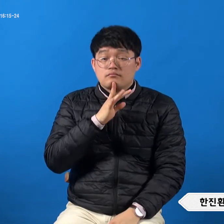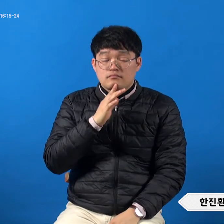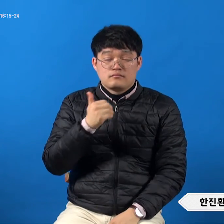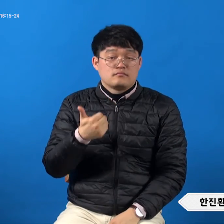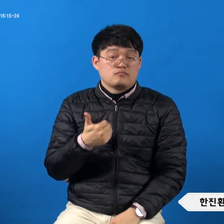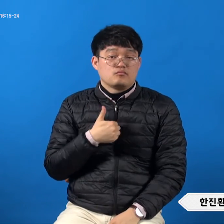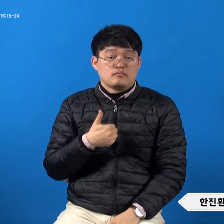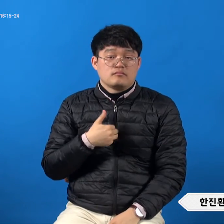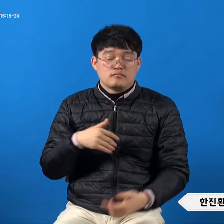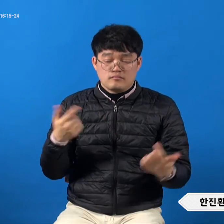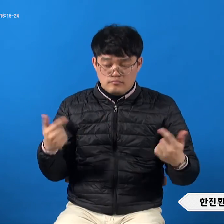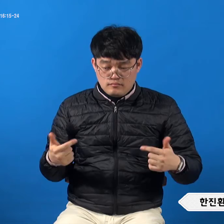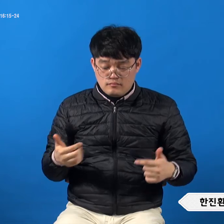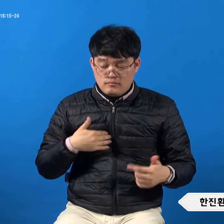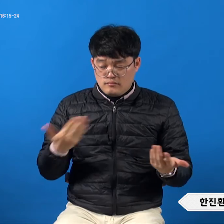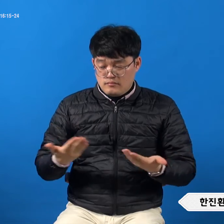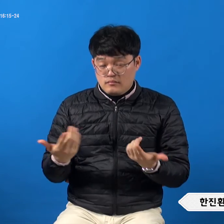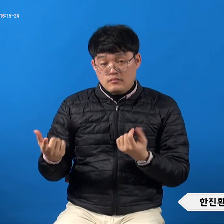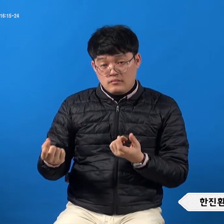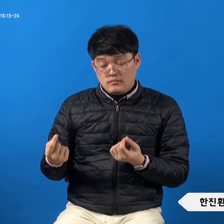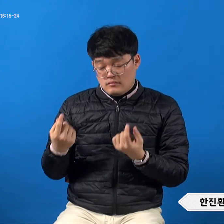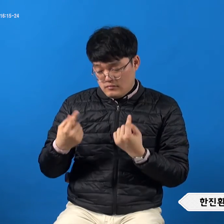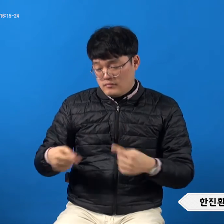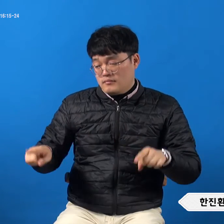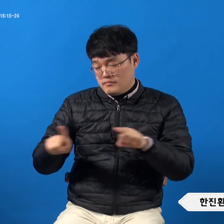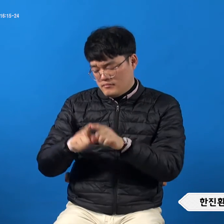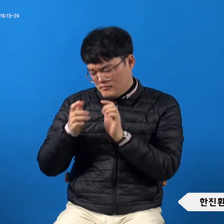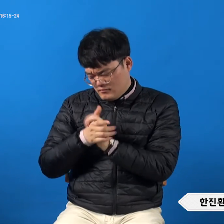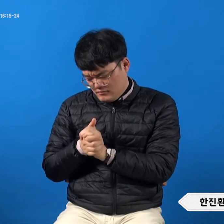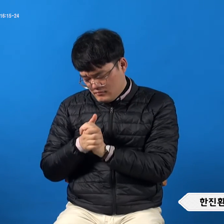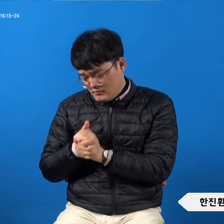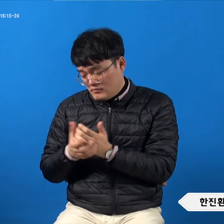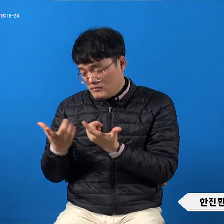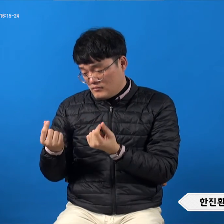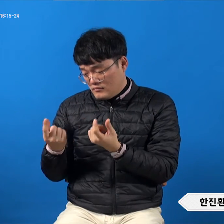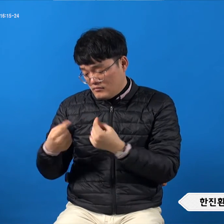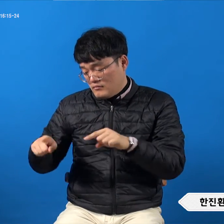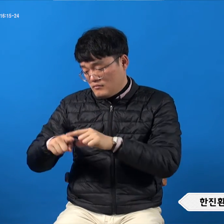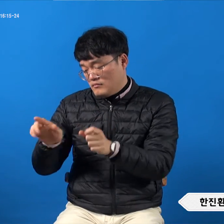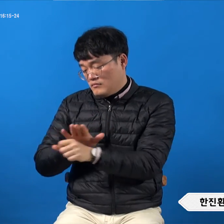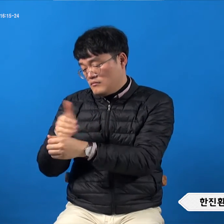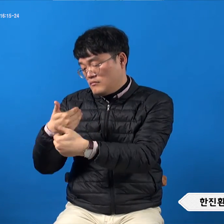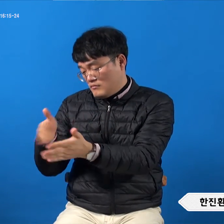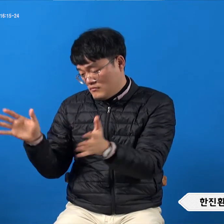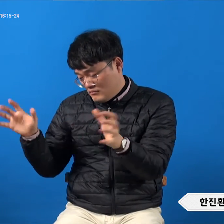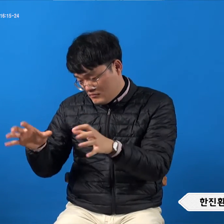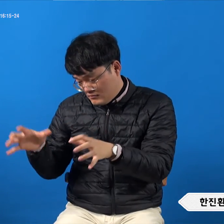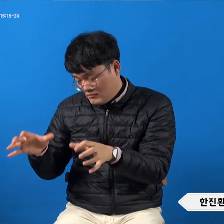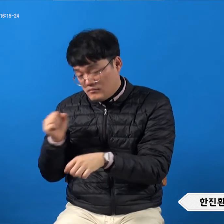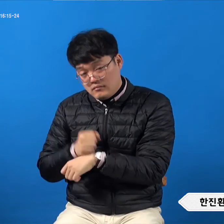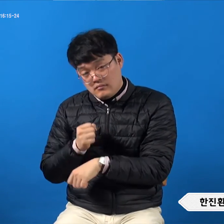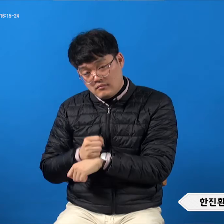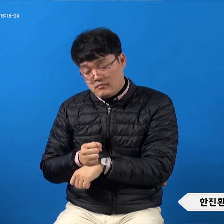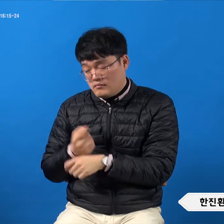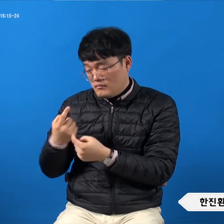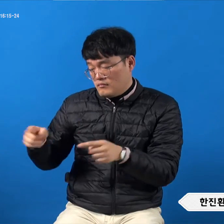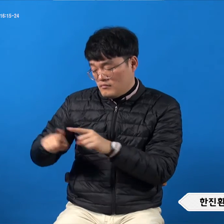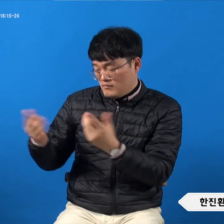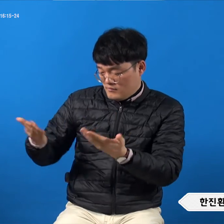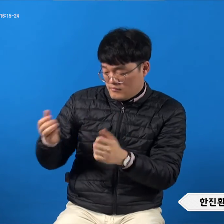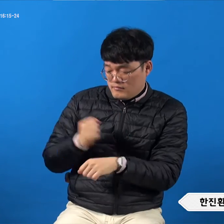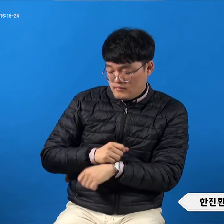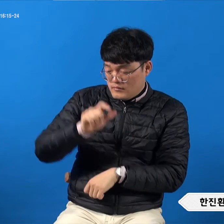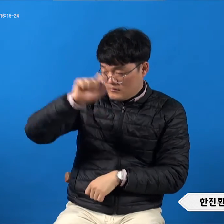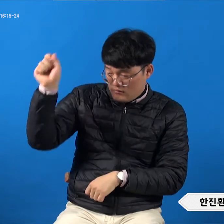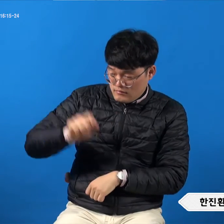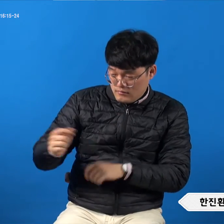그냥 매일처럼 함께 예배하고, 또 다락방 모임도 함께하고, 사역도 함께하고, 늘 새벽